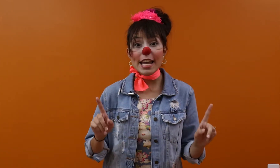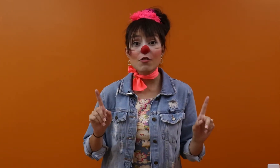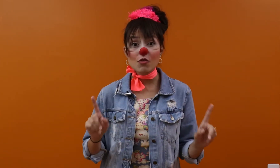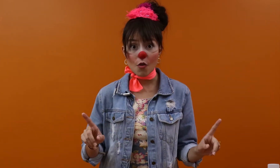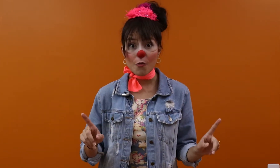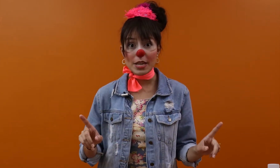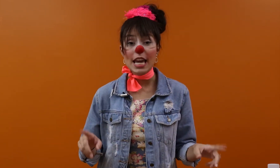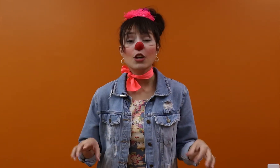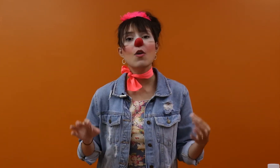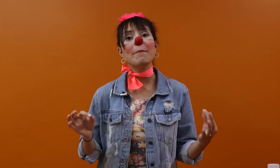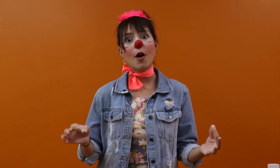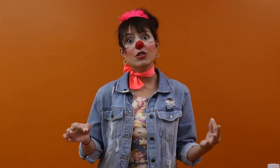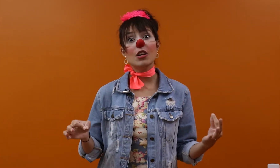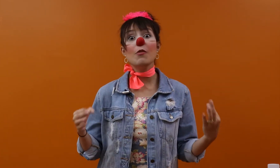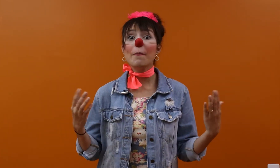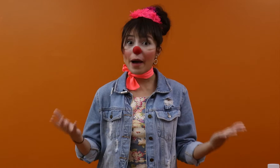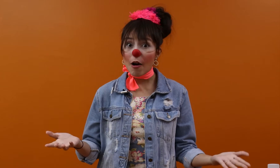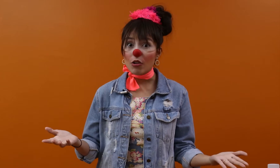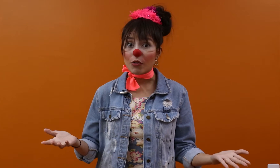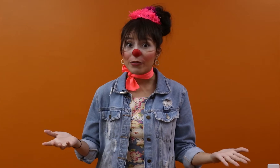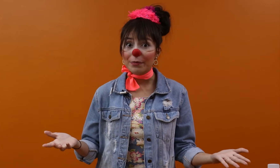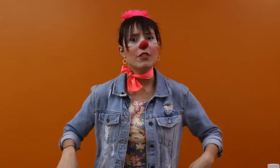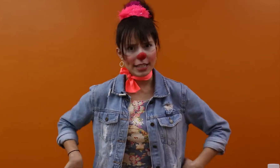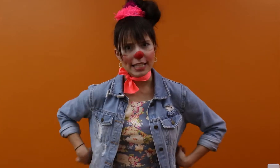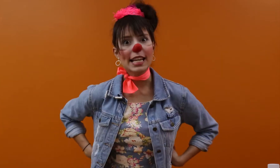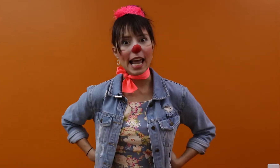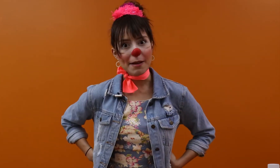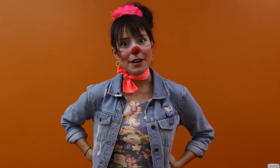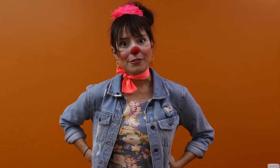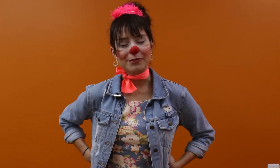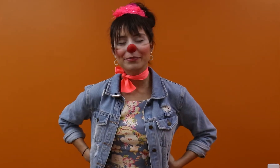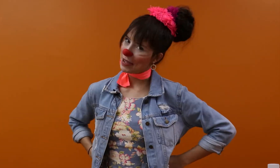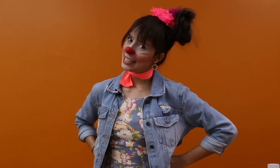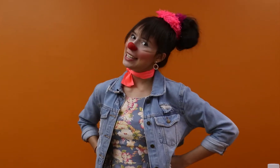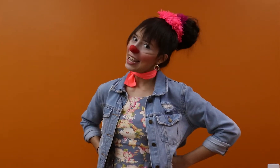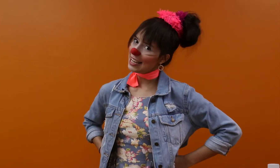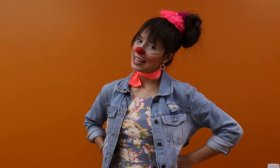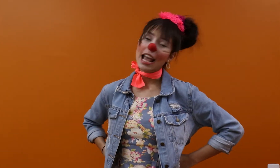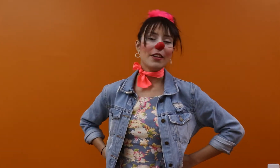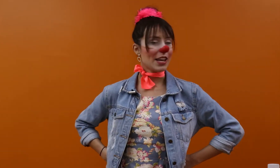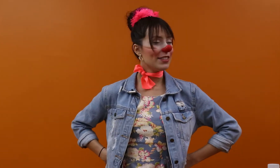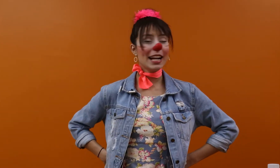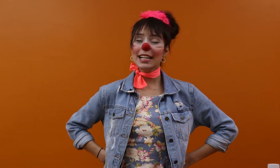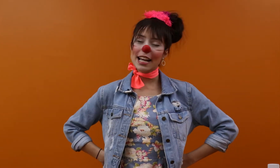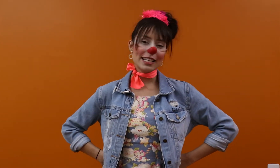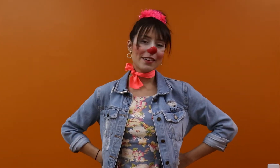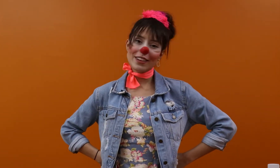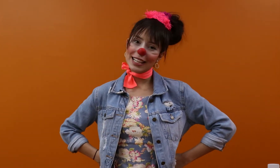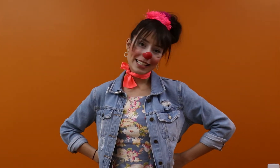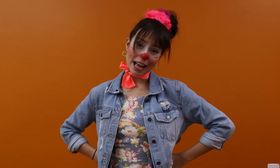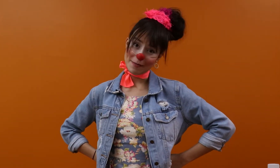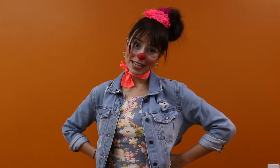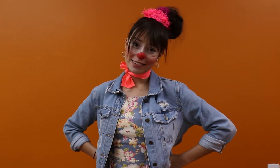primeiro nome do apóstolo Paulo. Vocês se lembram? Pensa aí, eu tenho certeza que você sabe.